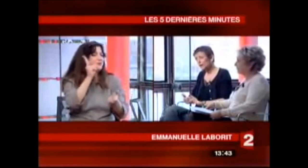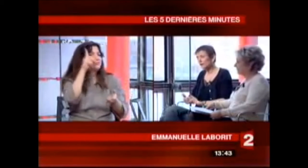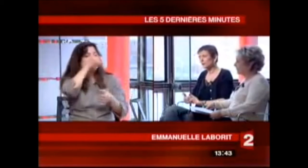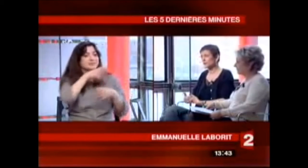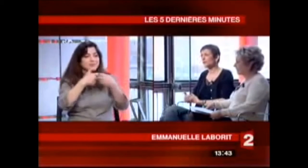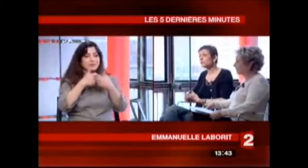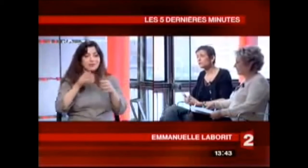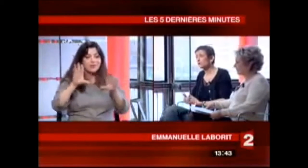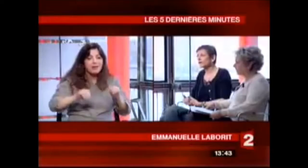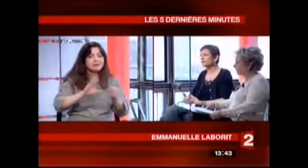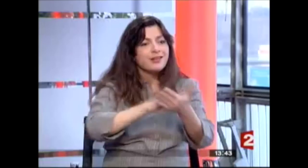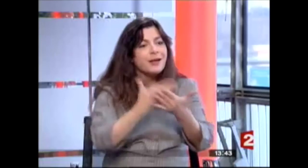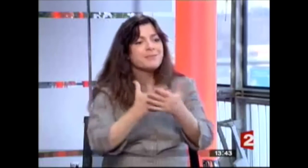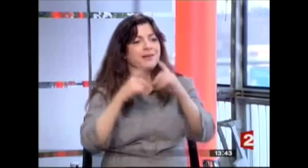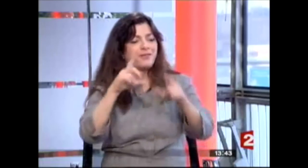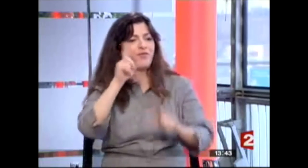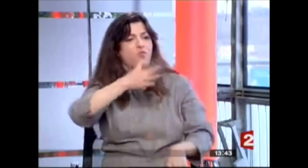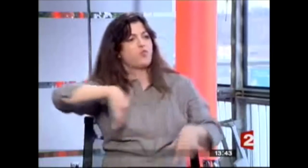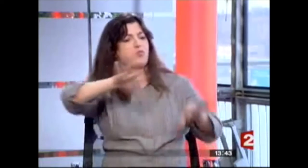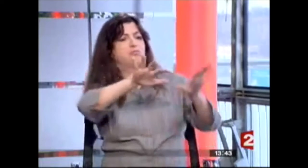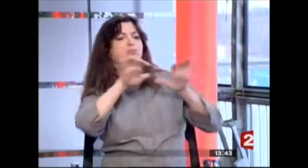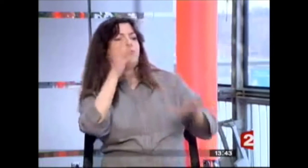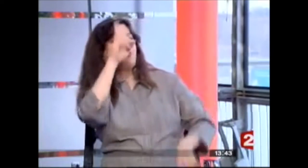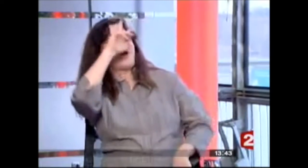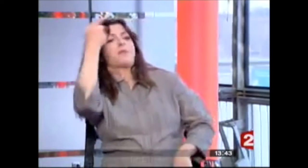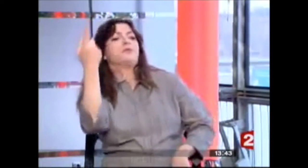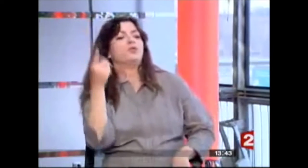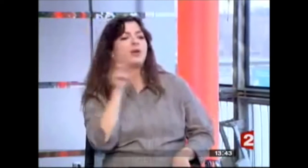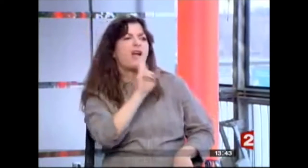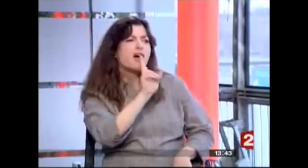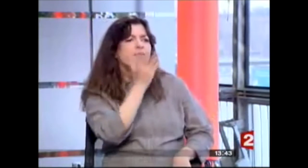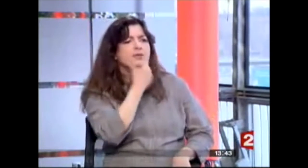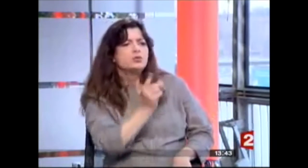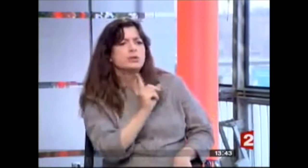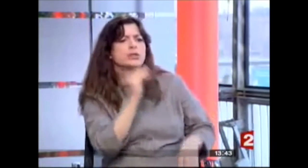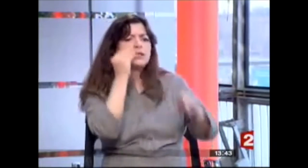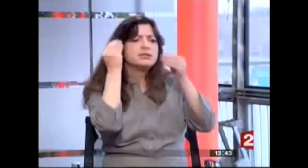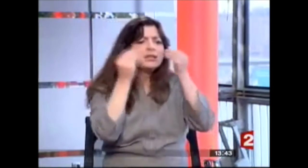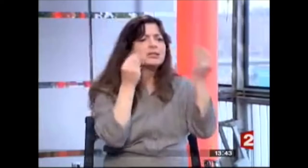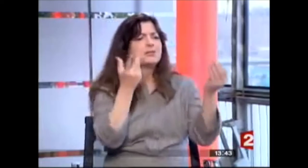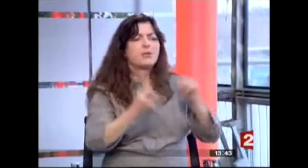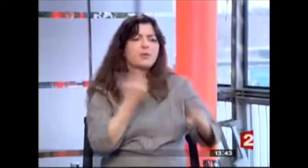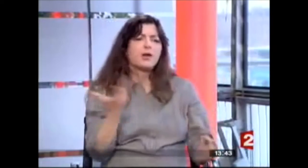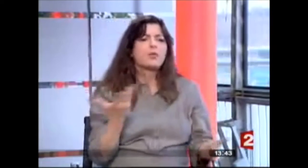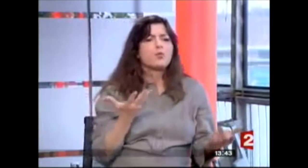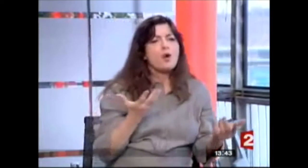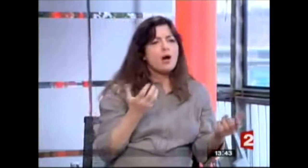à travers les médias. C'est très difficile. La place des interprètes à la télévision, il faut que les gens en prennent l'habitude. Il y en a qui disent que esthétiquement, esthétiquement, c'est pas joli.